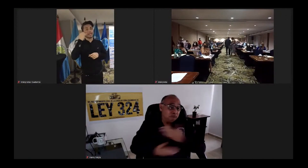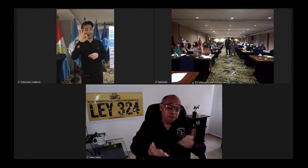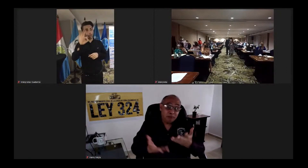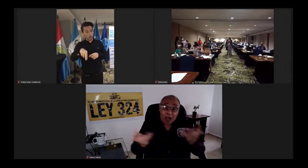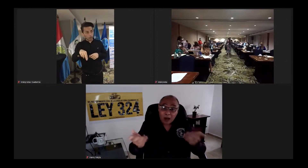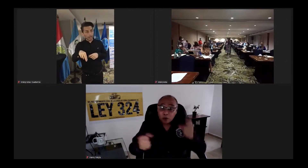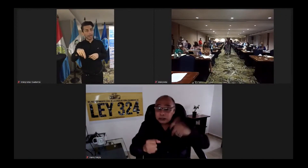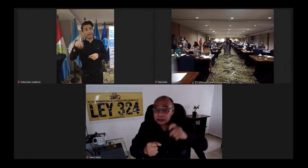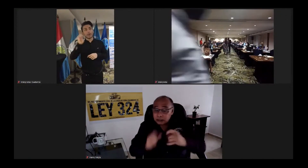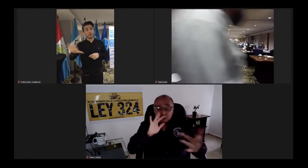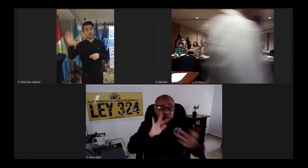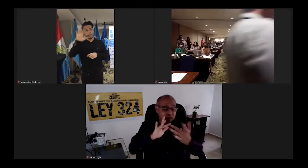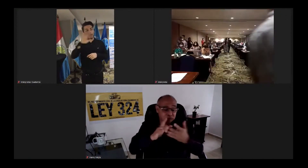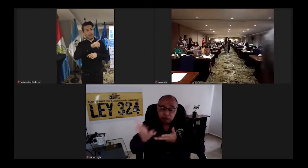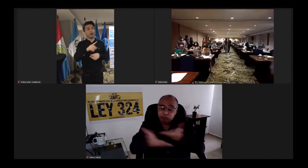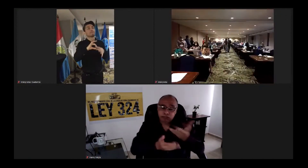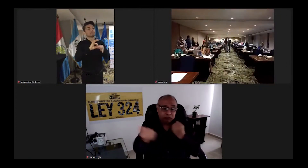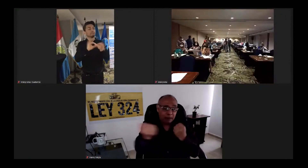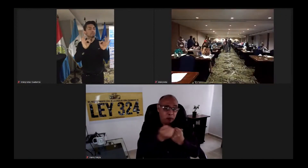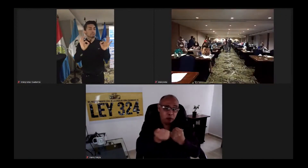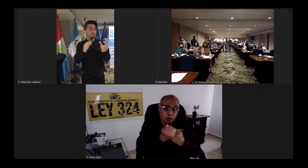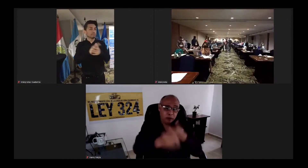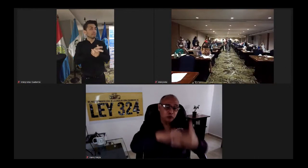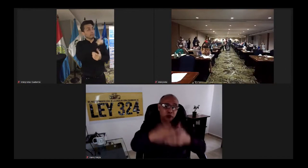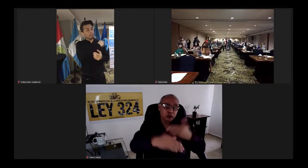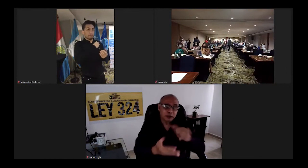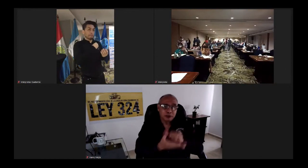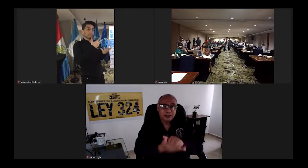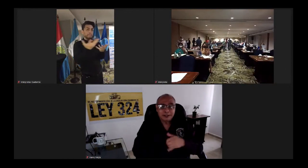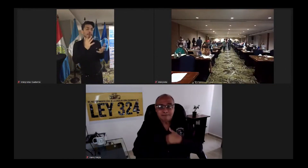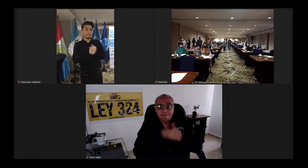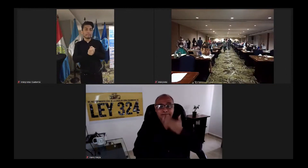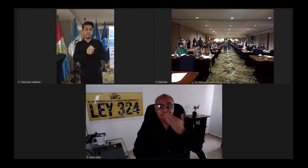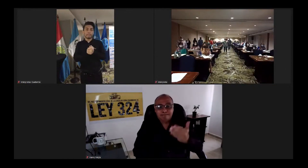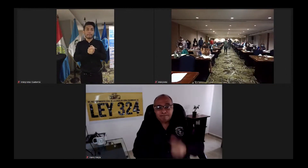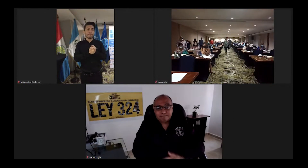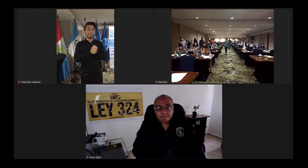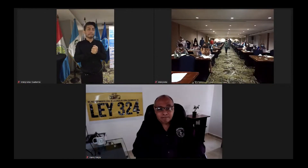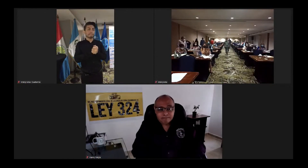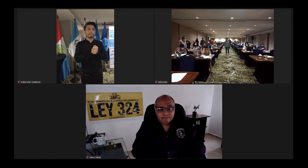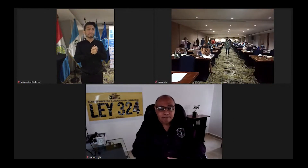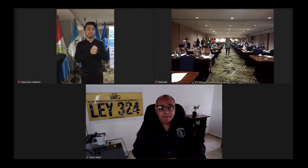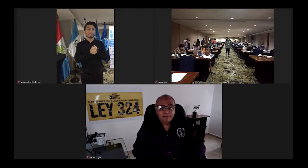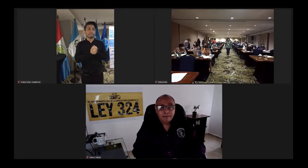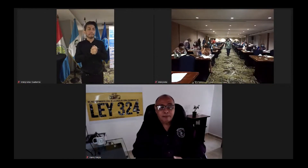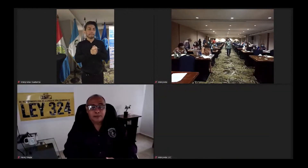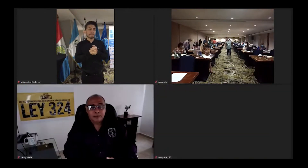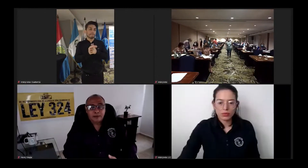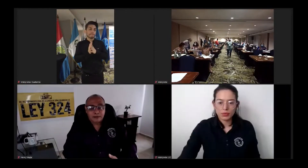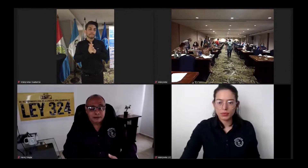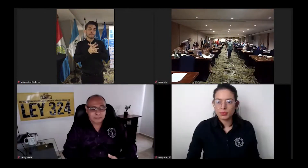del proyecto. Así que pues cuenten con nosotros, pueden contactarnos y nosotros podemos apoyarlos en ese sentido. Muchas gracias.